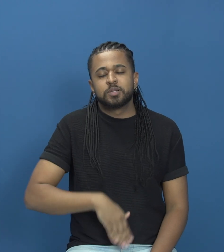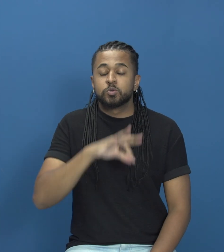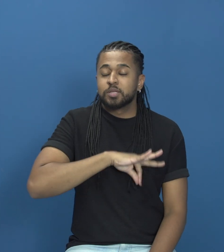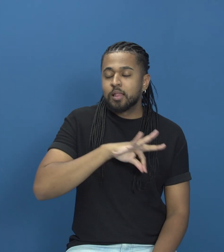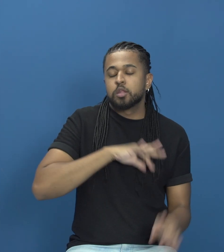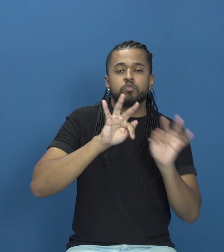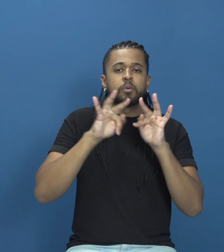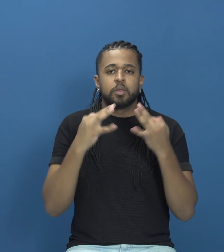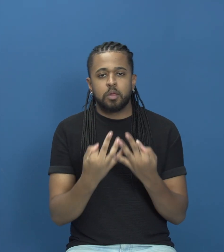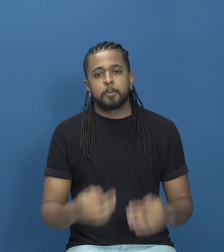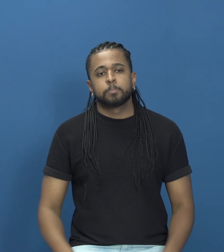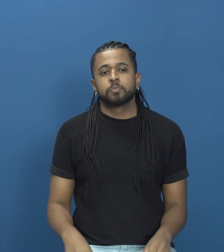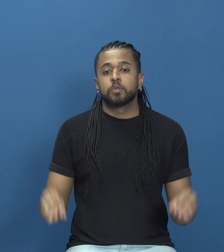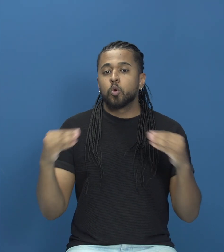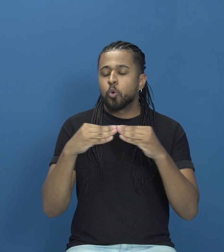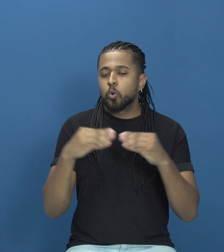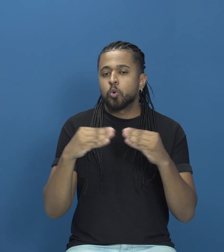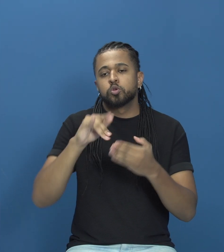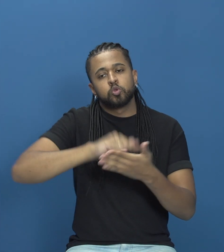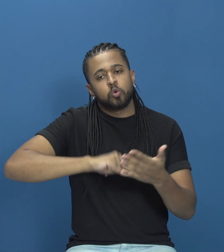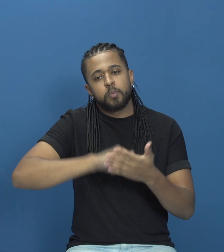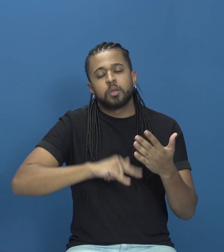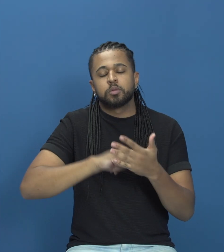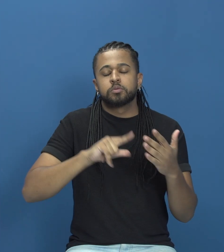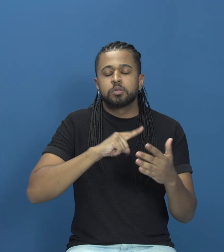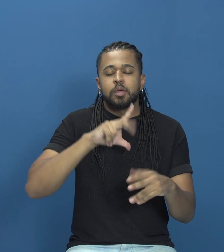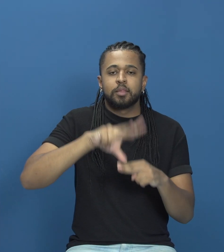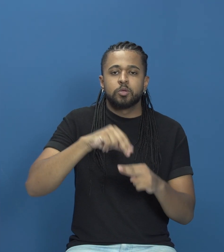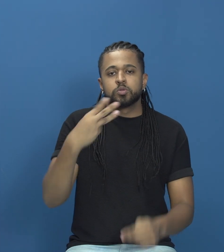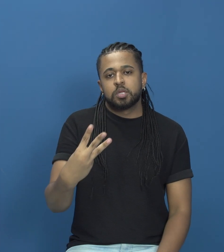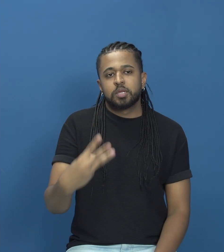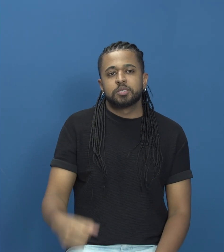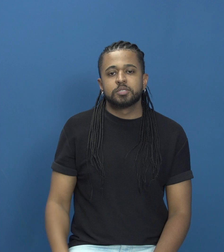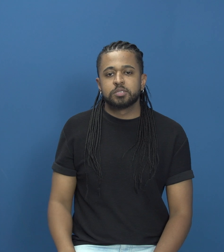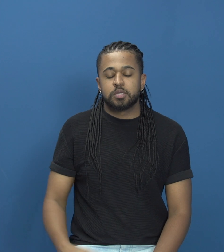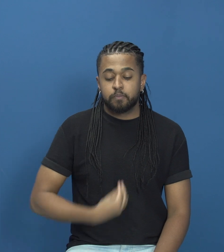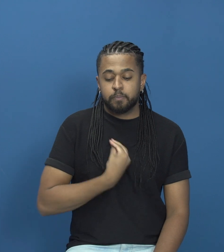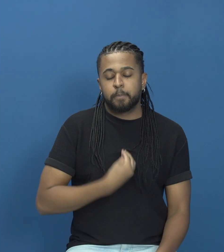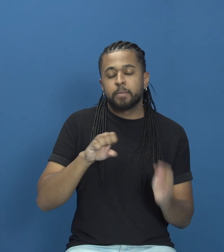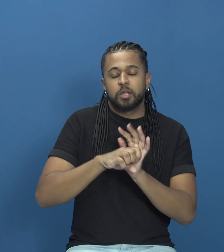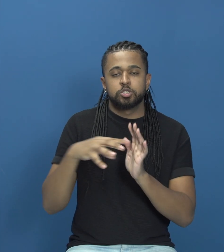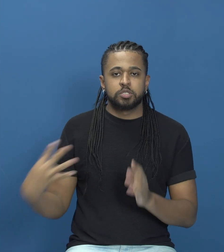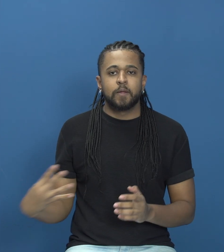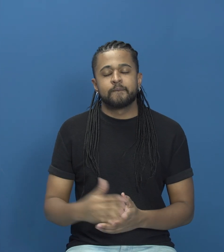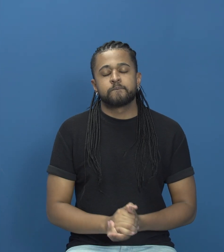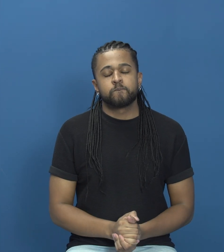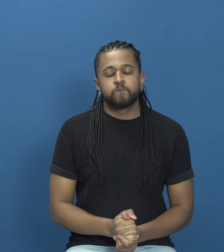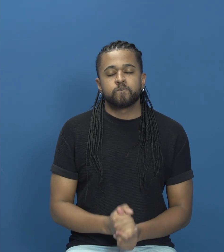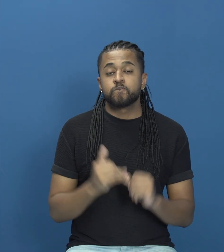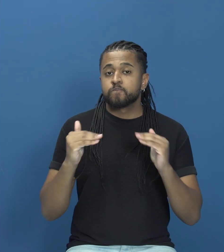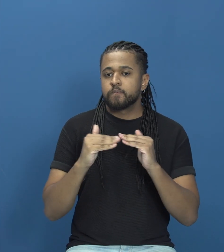renda familiar, de acordo com os documentos elencados no anexo 3 do presente edital,